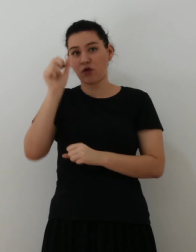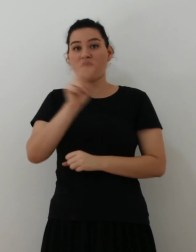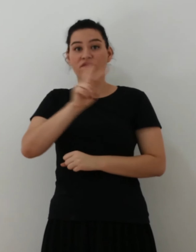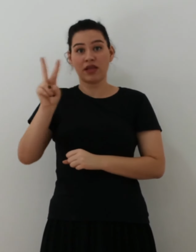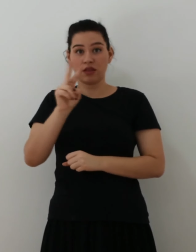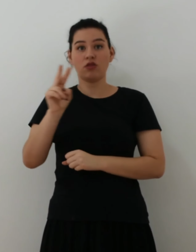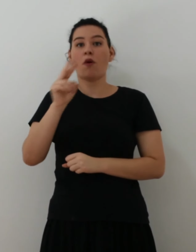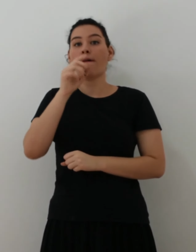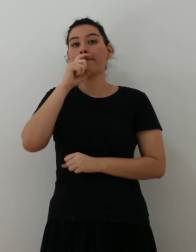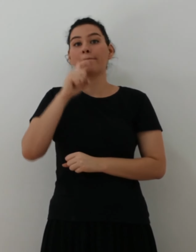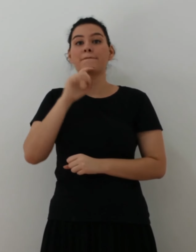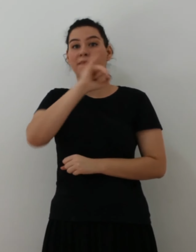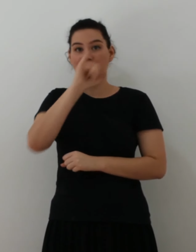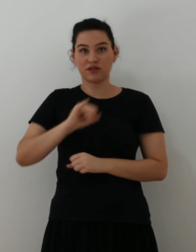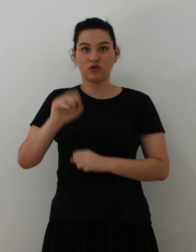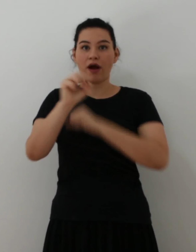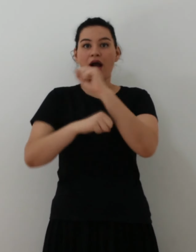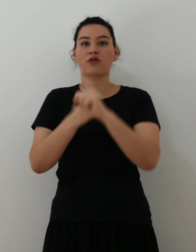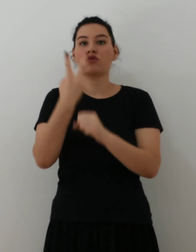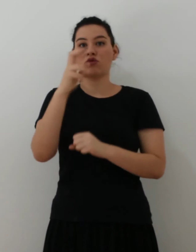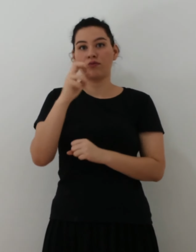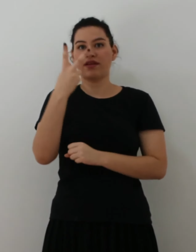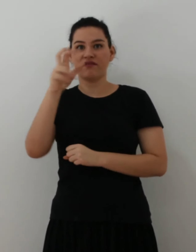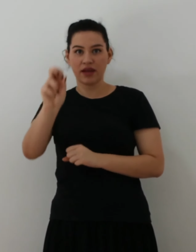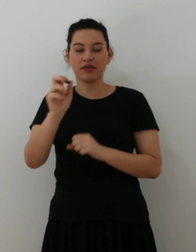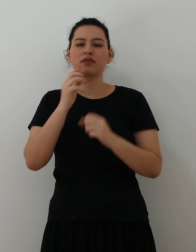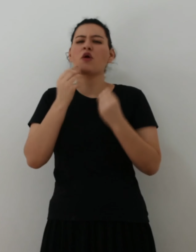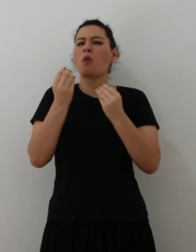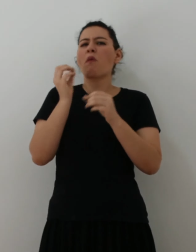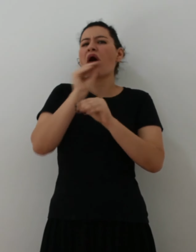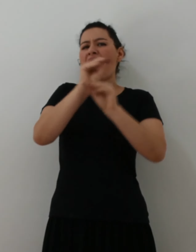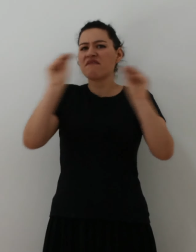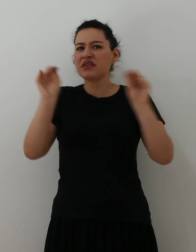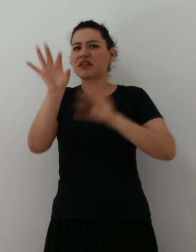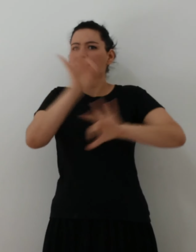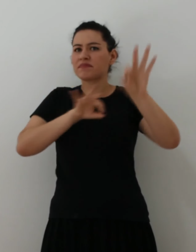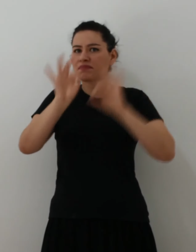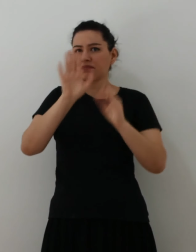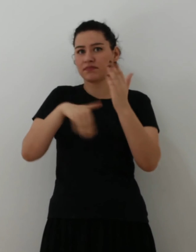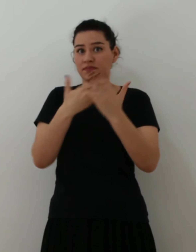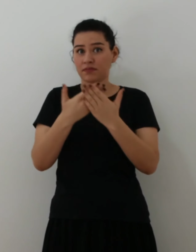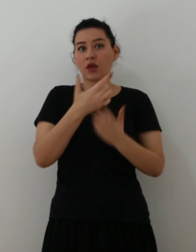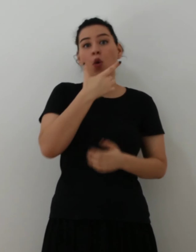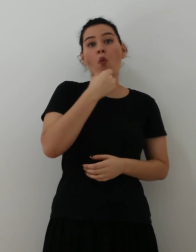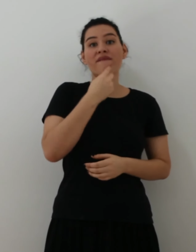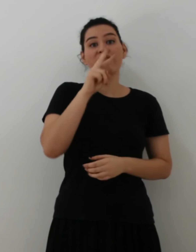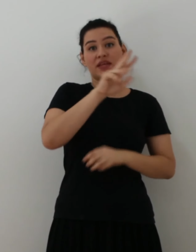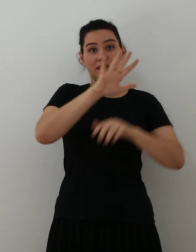2020. Comunicación de las propuestas seleccionadas. Jueves 26 de marzo de 2020.